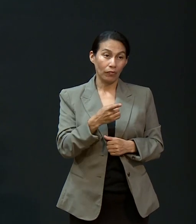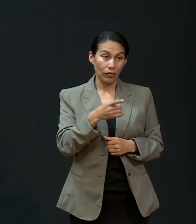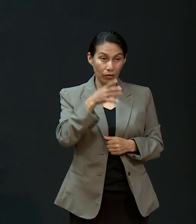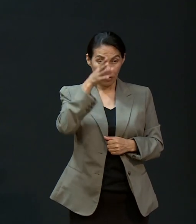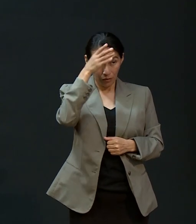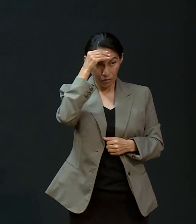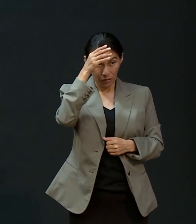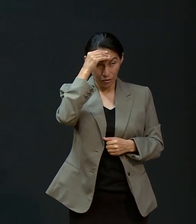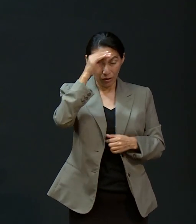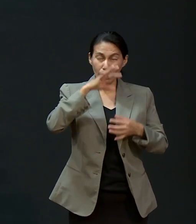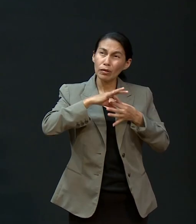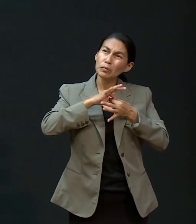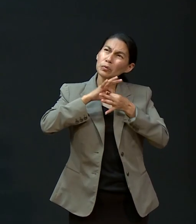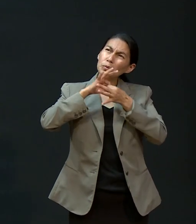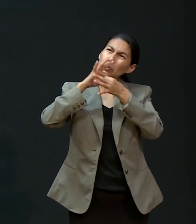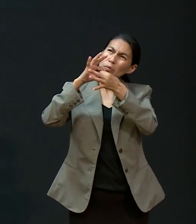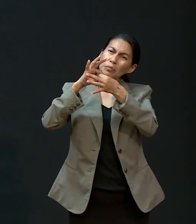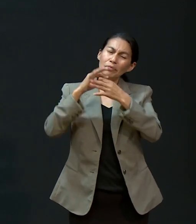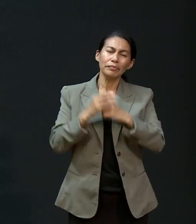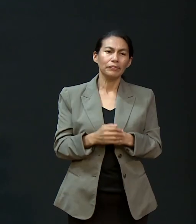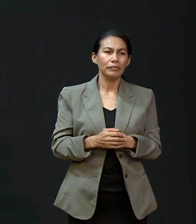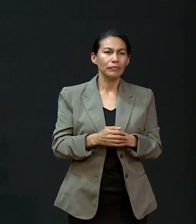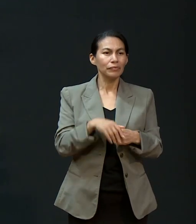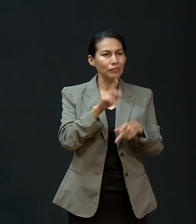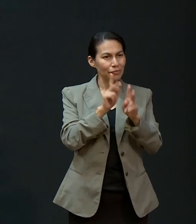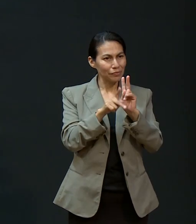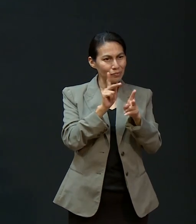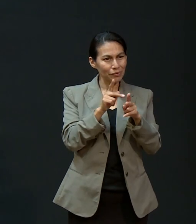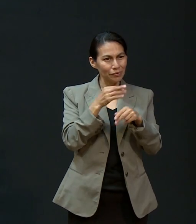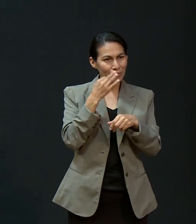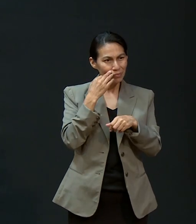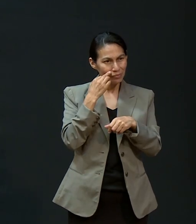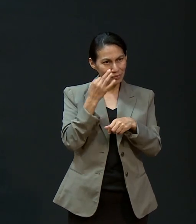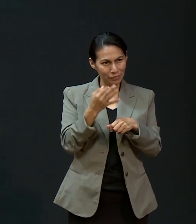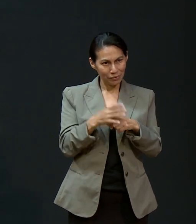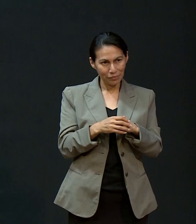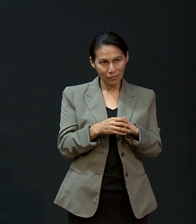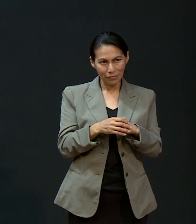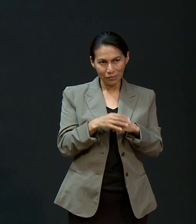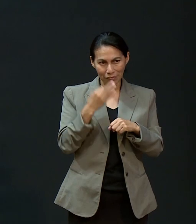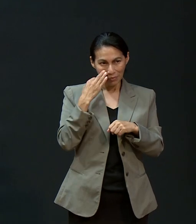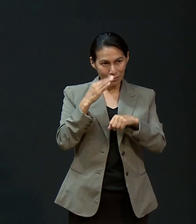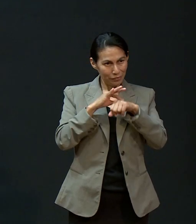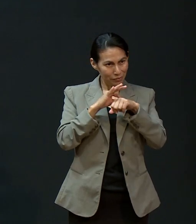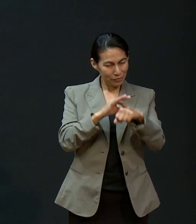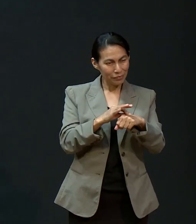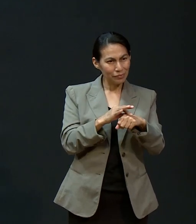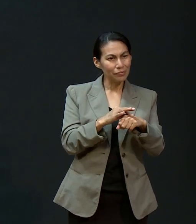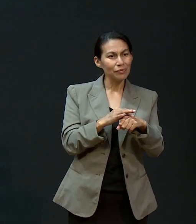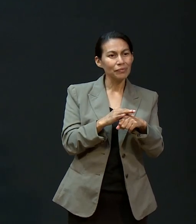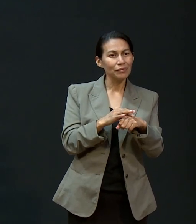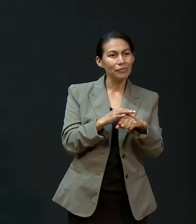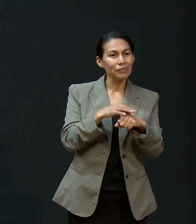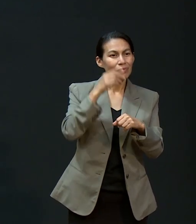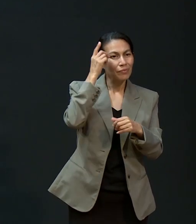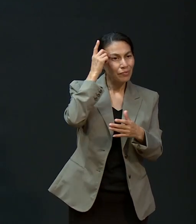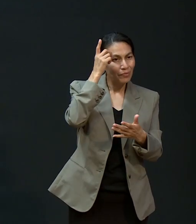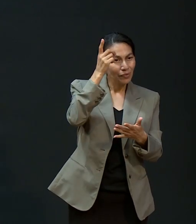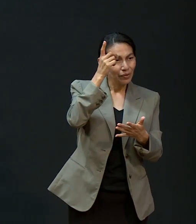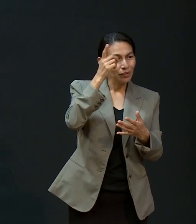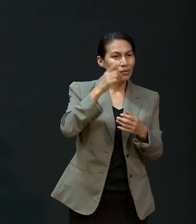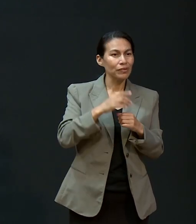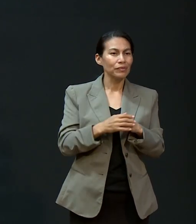has aprendido a tomarte de la mano de Dios por ti misma. Cuéntanos algo de tus experiencias que has tenido